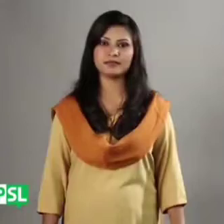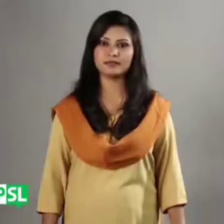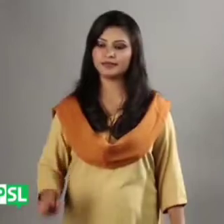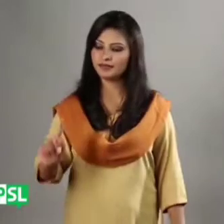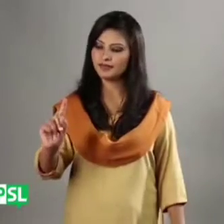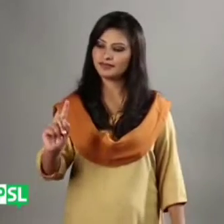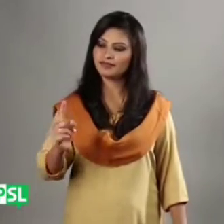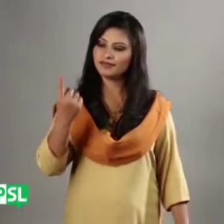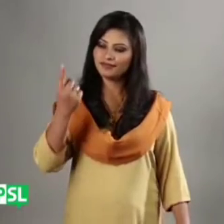सिंगल बेड.